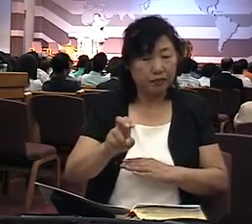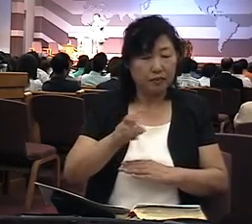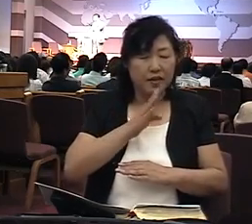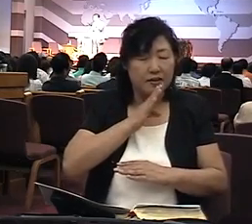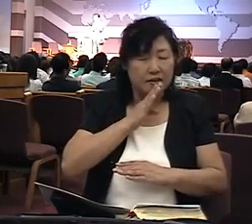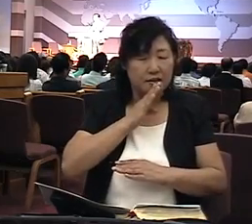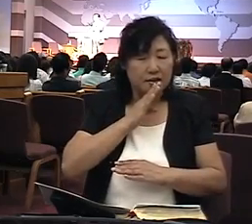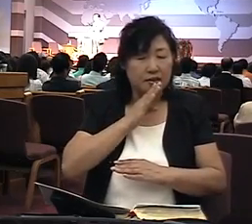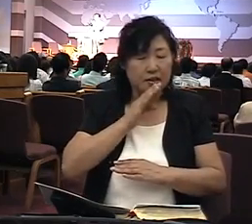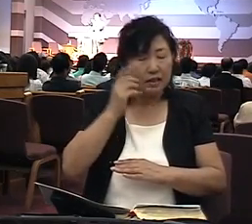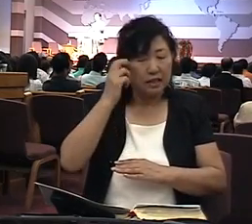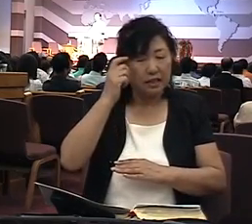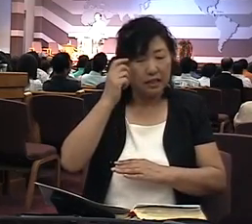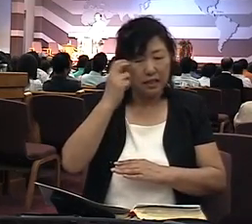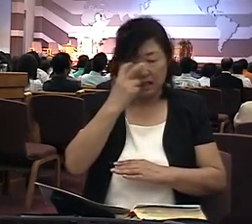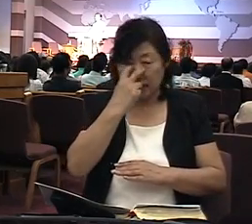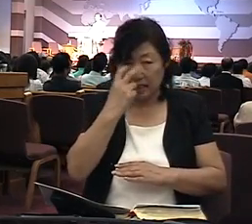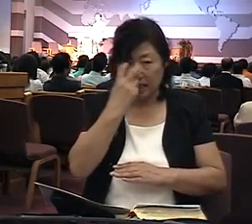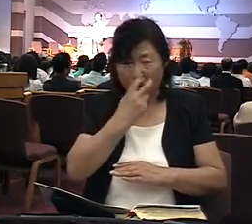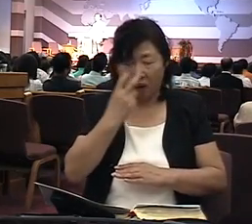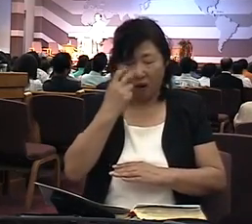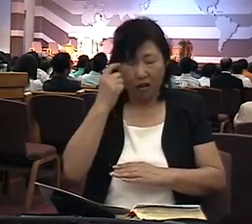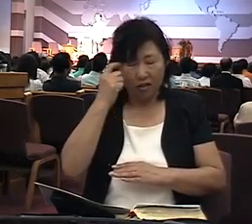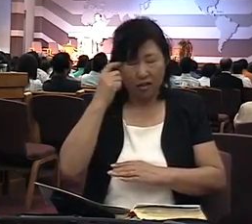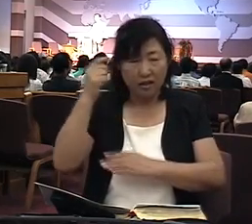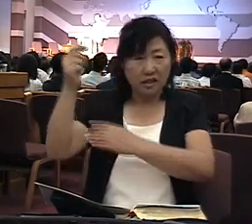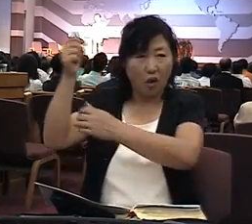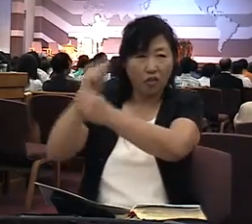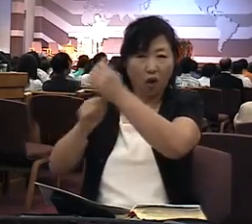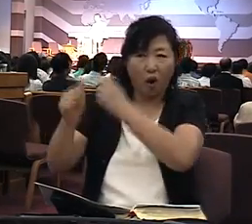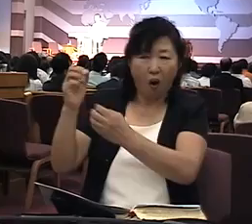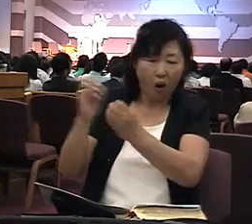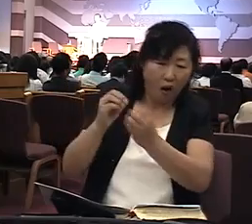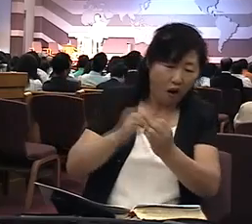정도 생각하면서 지켰던 제 모습이 부끄럽더라고요.